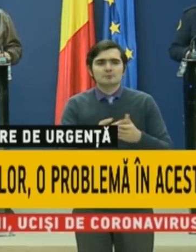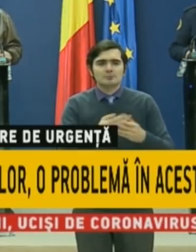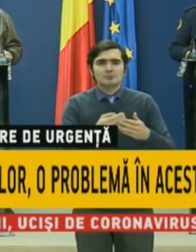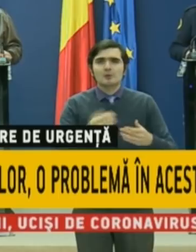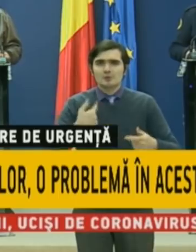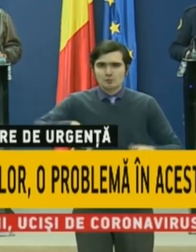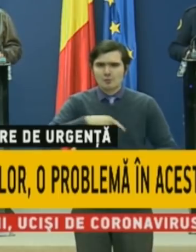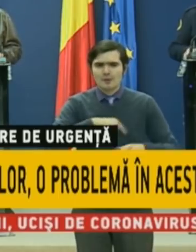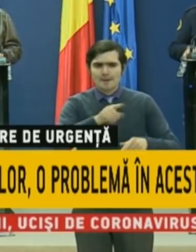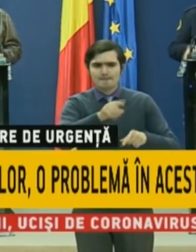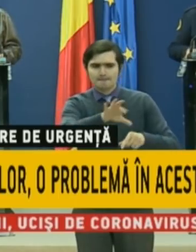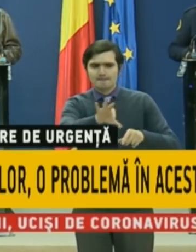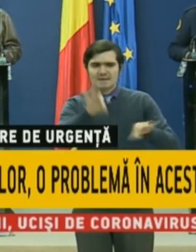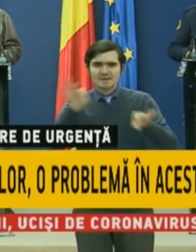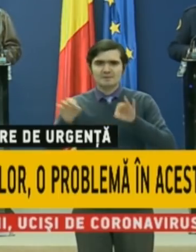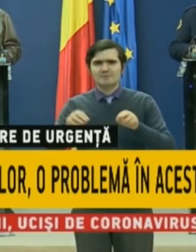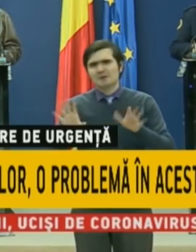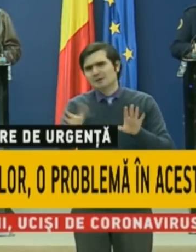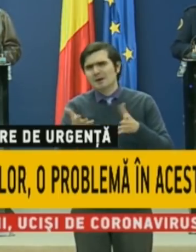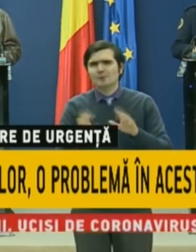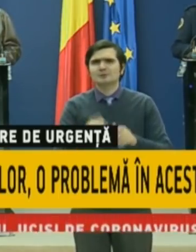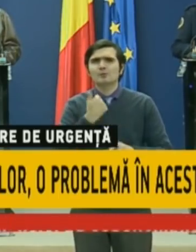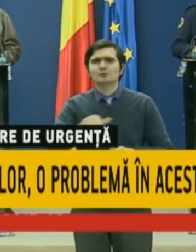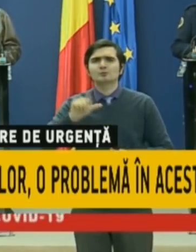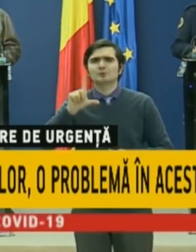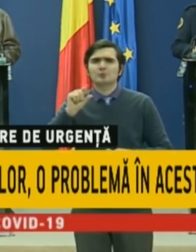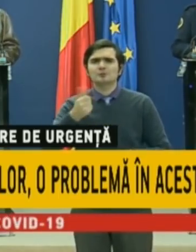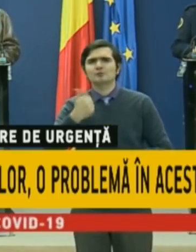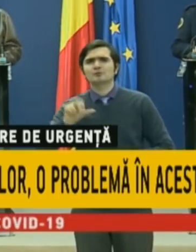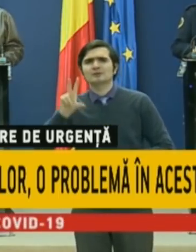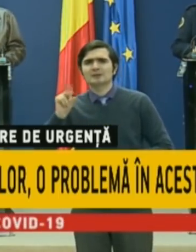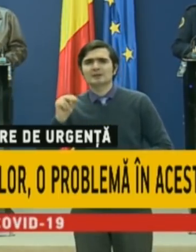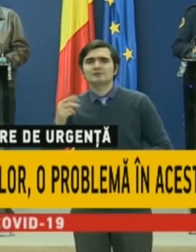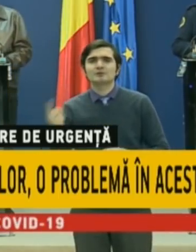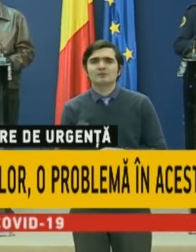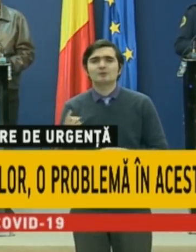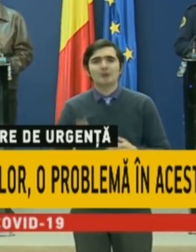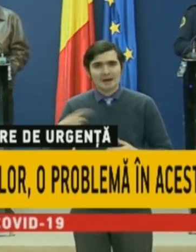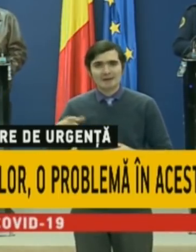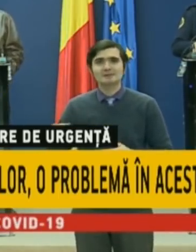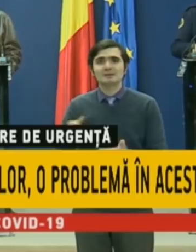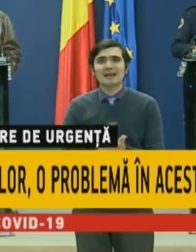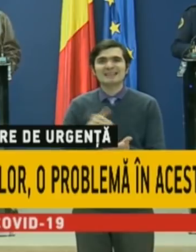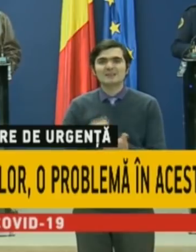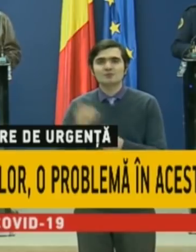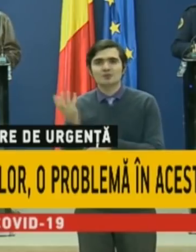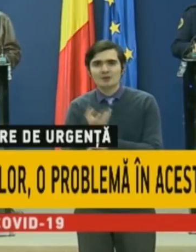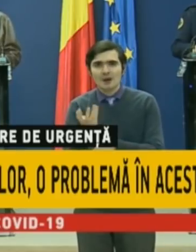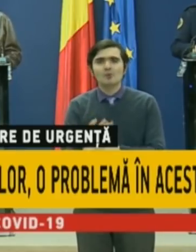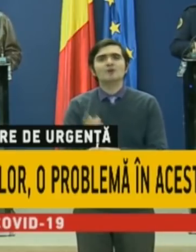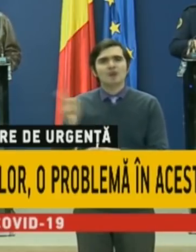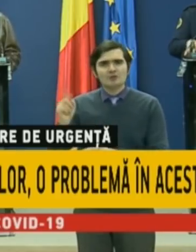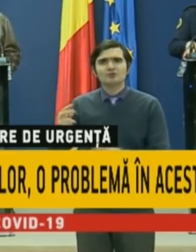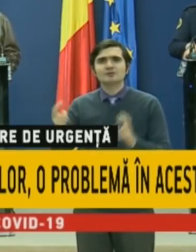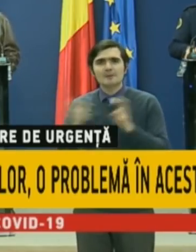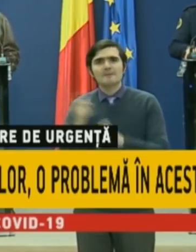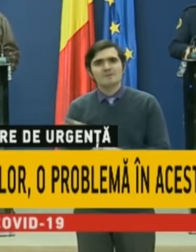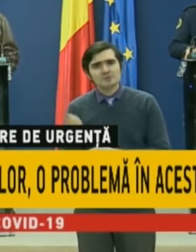aproximativ 120-130 de ventilatoare în dotarea serviciilor de ambulanță și care pot